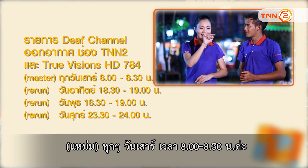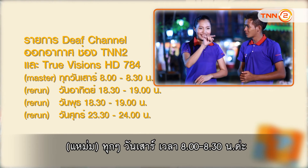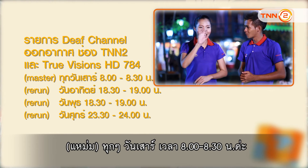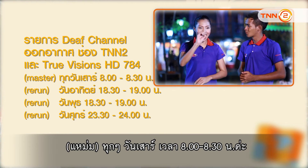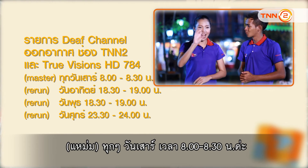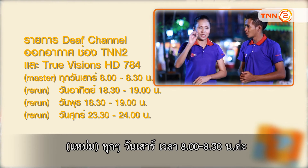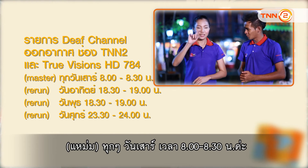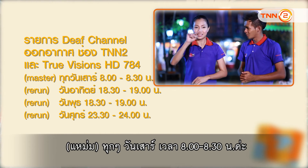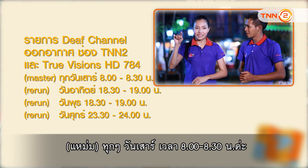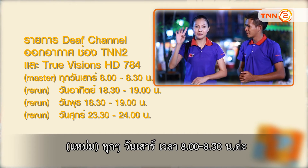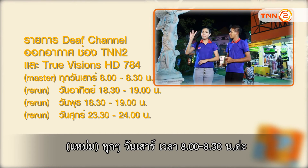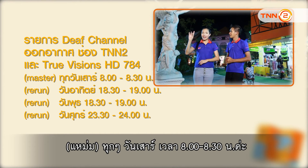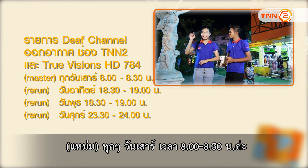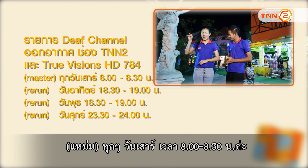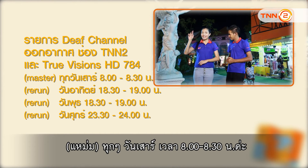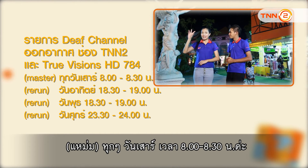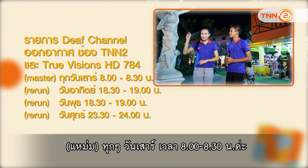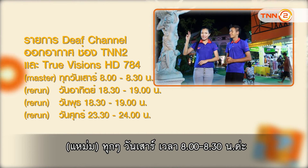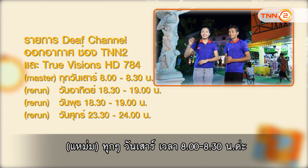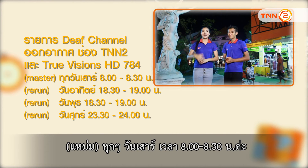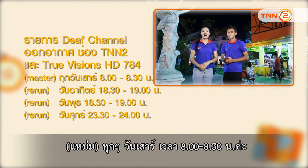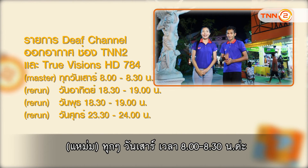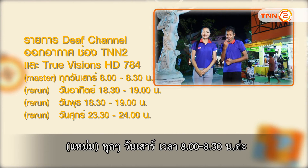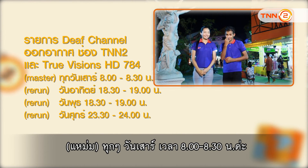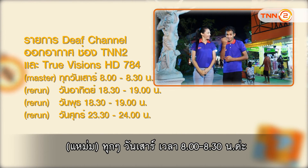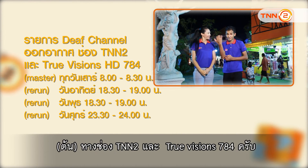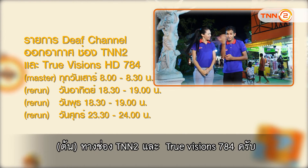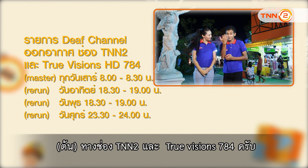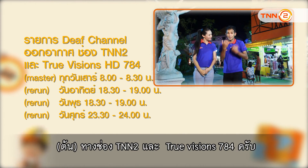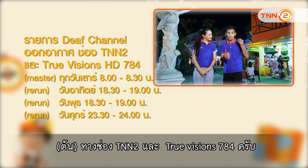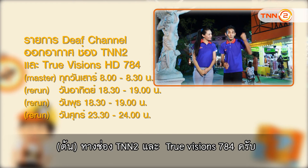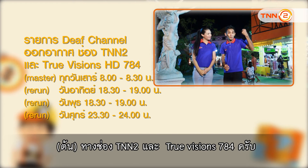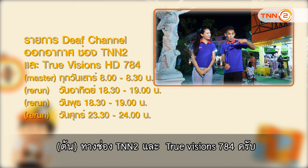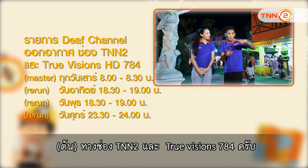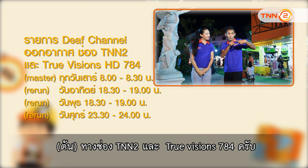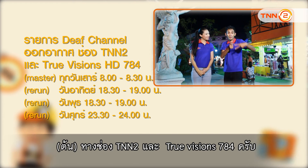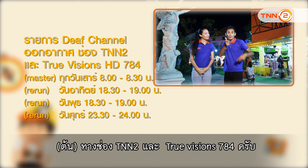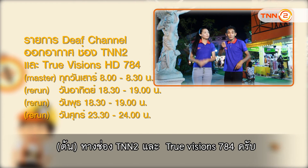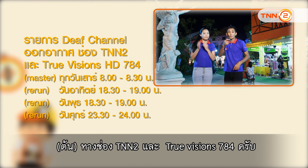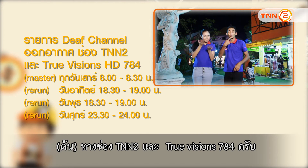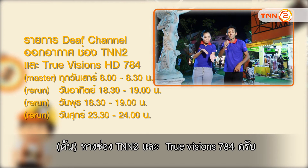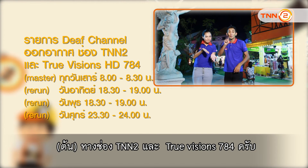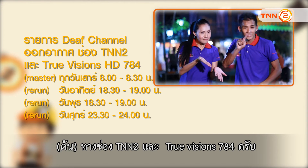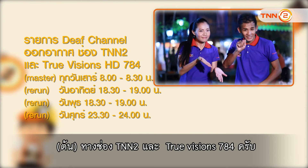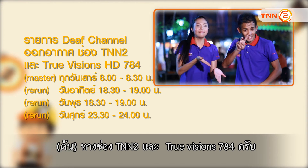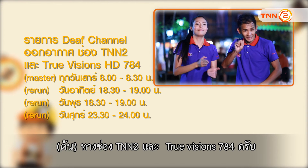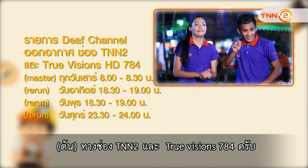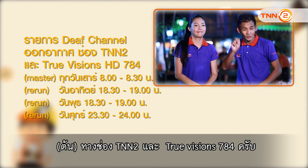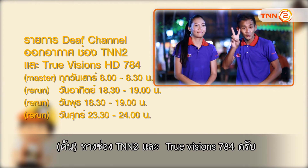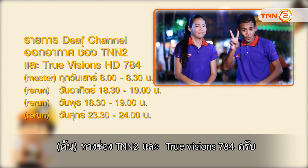กาจนถึง8นาฬิกา30นาทีค่ะ ทางช่อง TNN 2และ True Vision 784